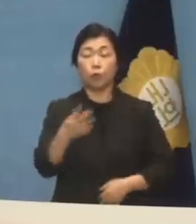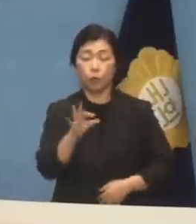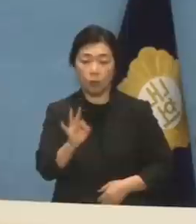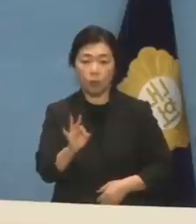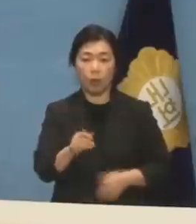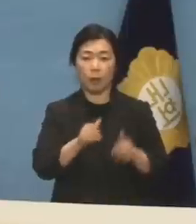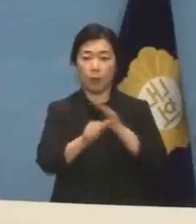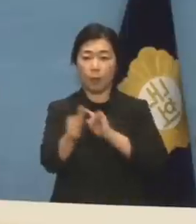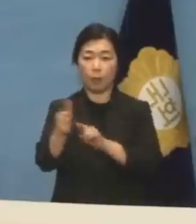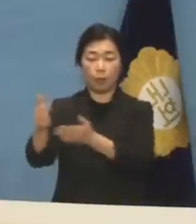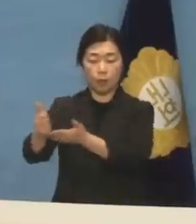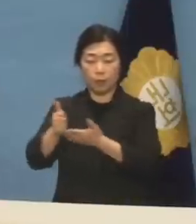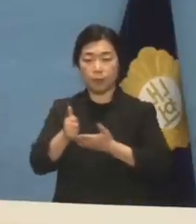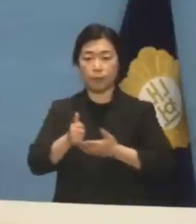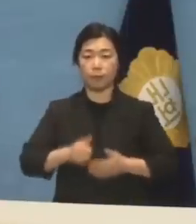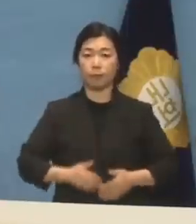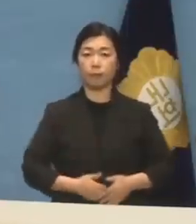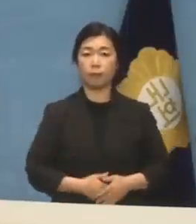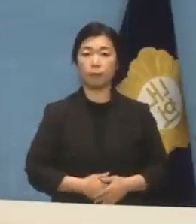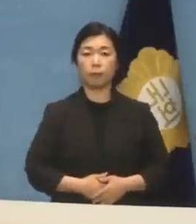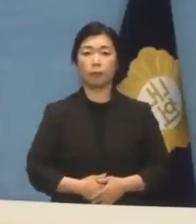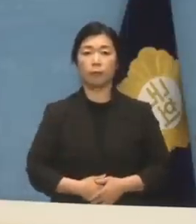대표님 발언 이제 듣도록 하겠습니다.